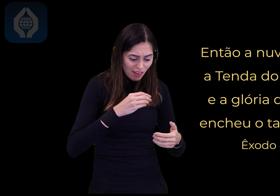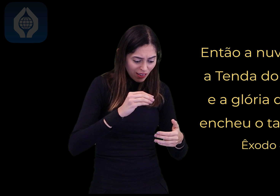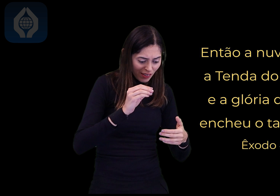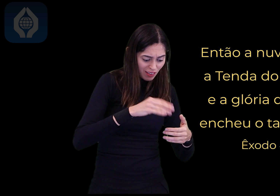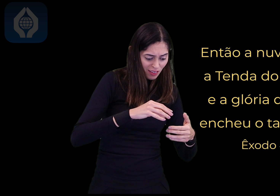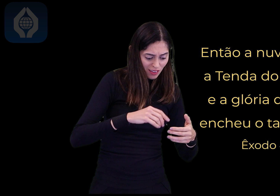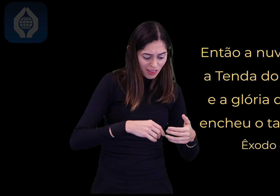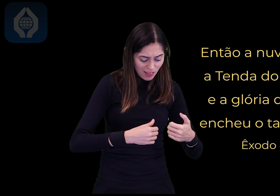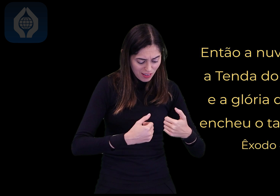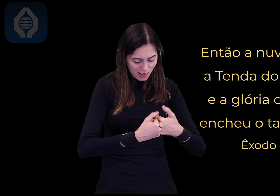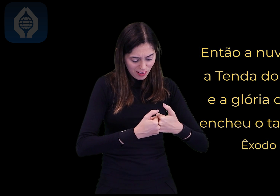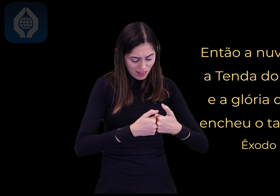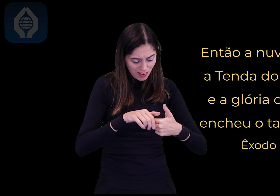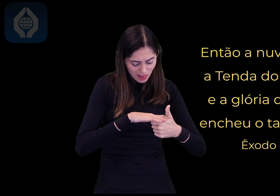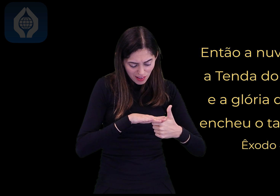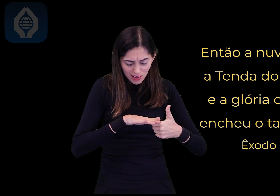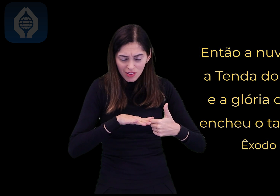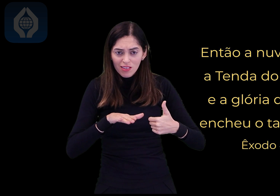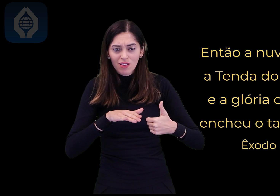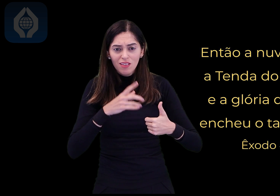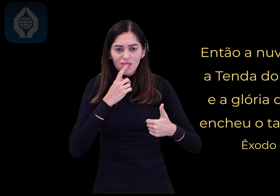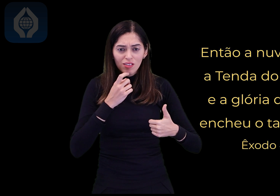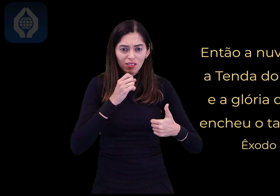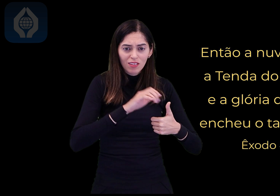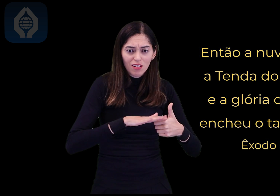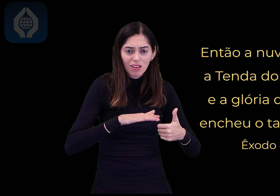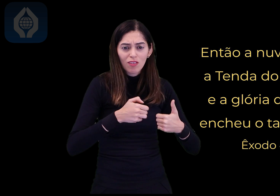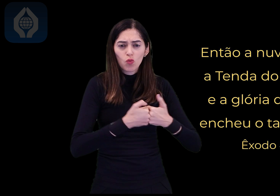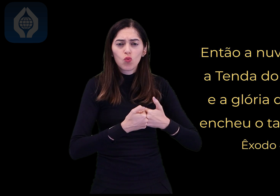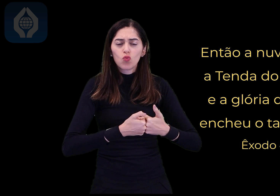cada ano, porque o sangue de animais não pode pagar pelo pecado.